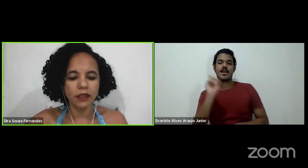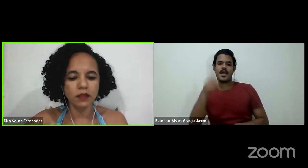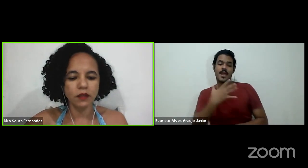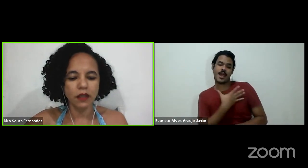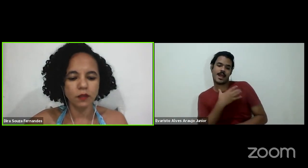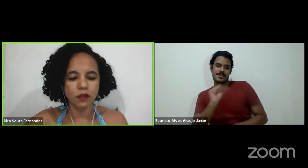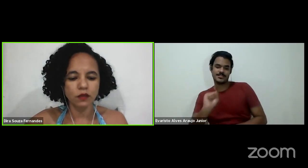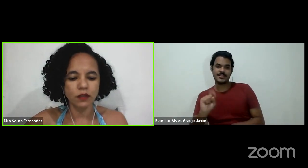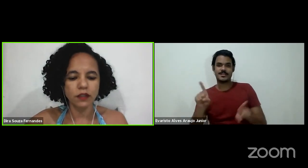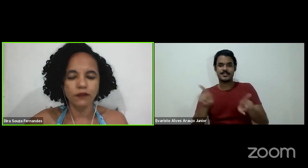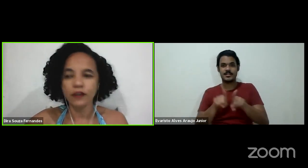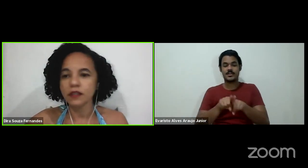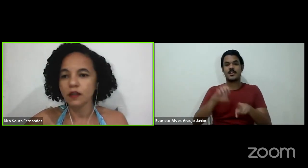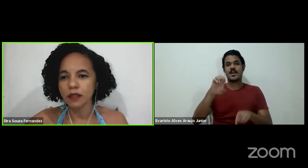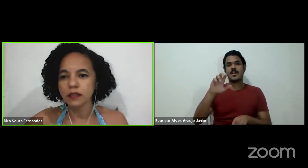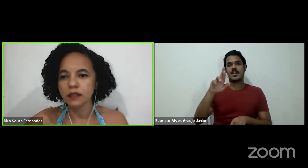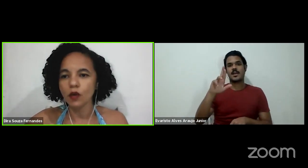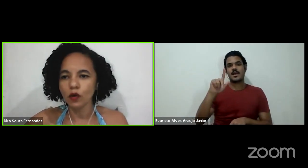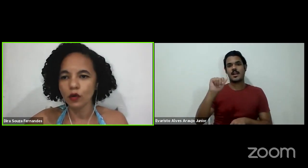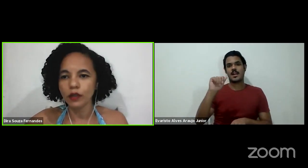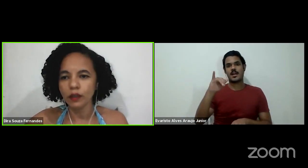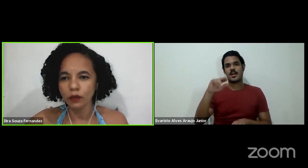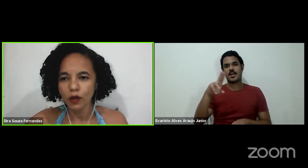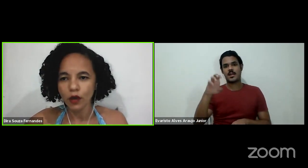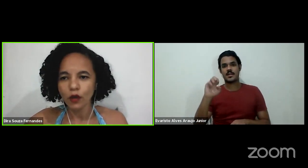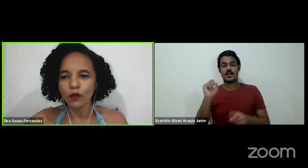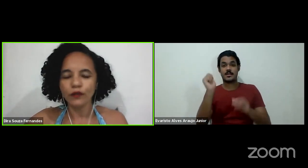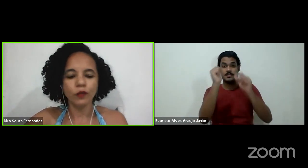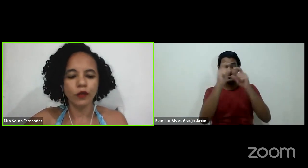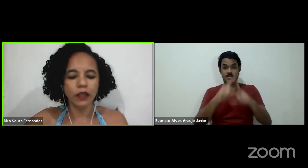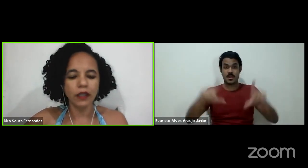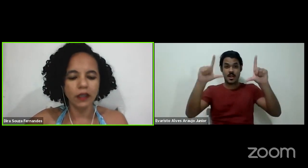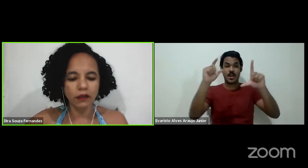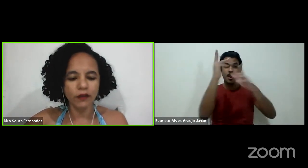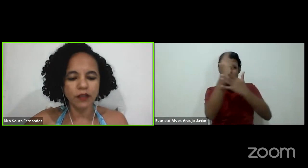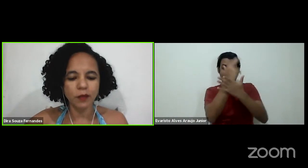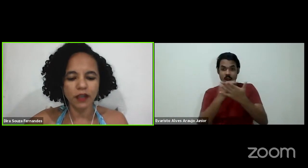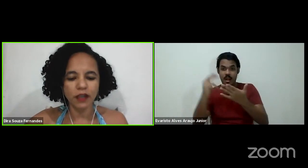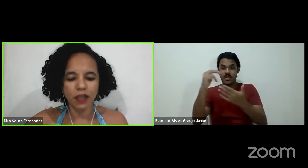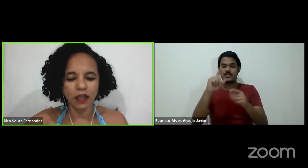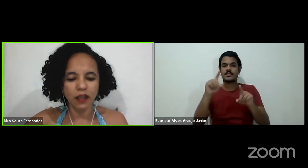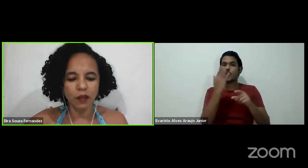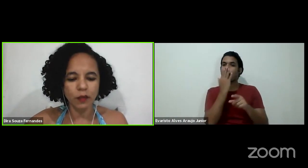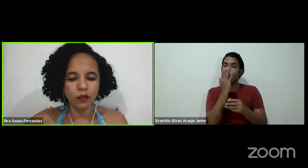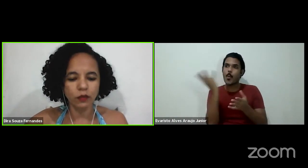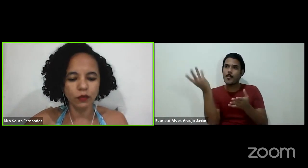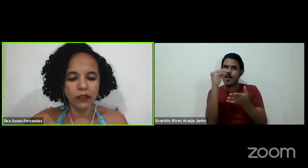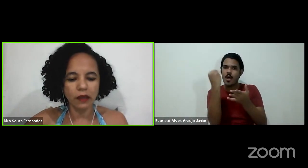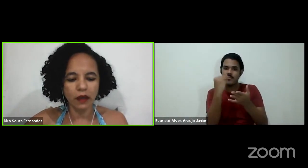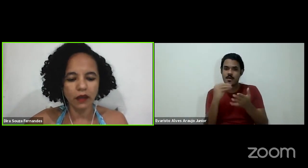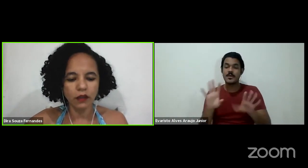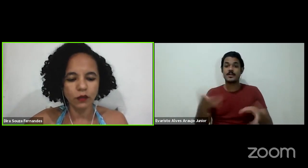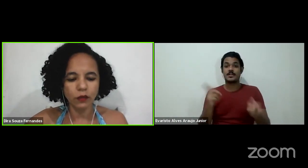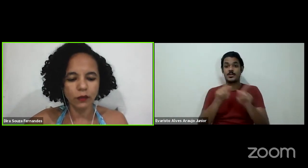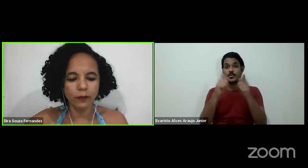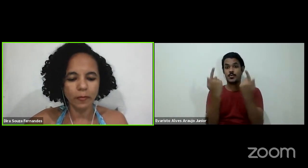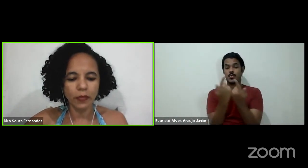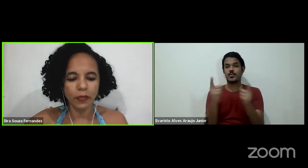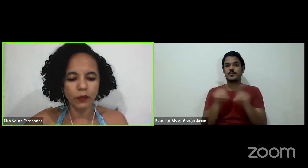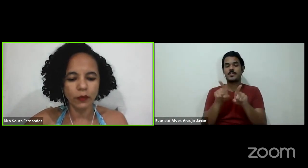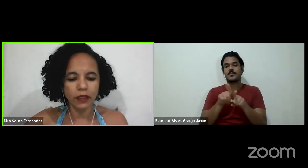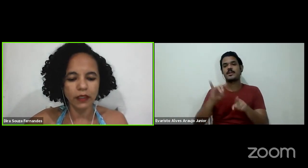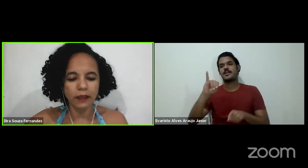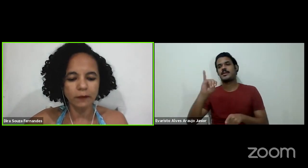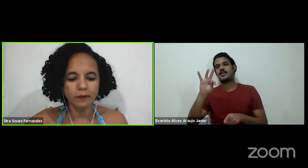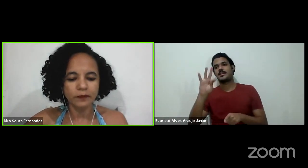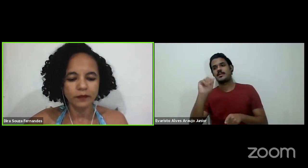uma das pessoas que fez a animação e coloriu o filme Oriqui, faz parte da equipe do ITAM e